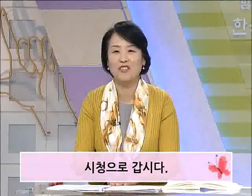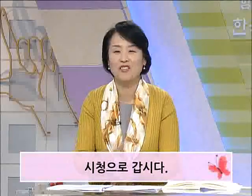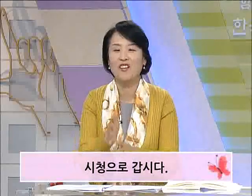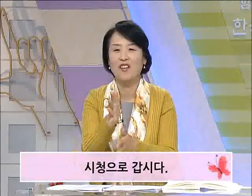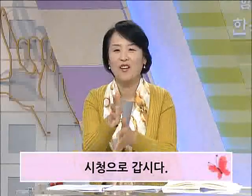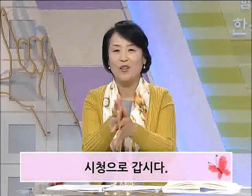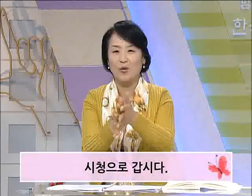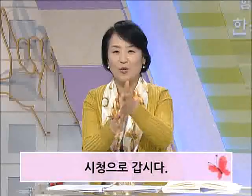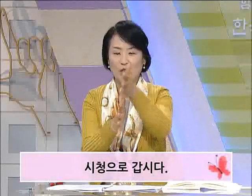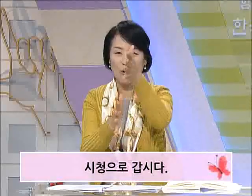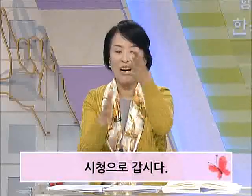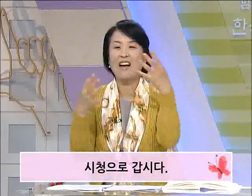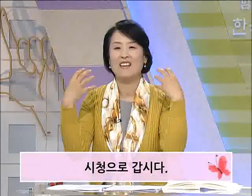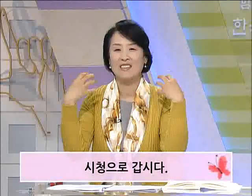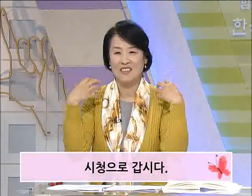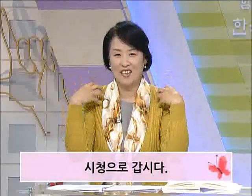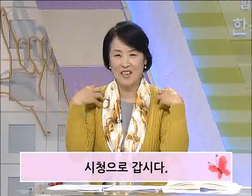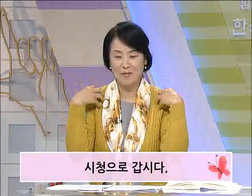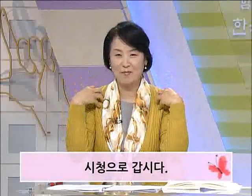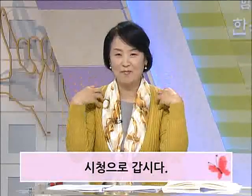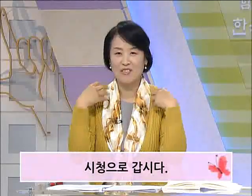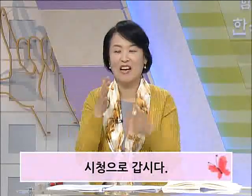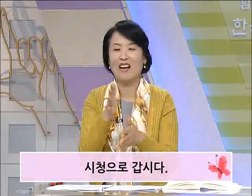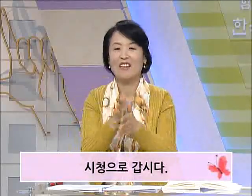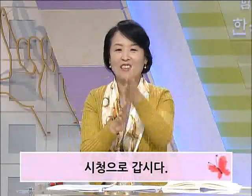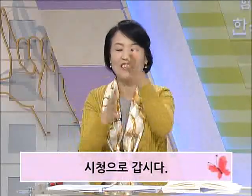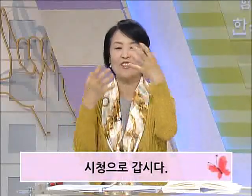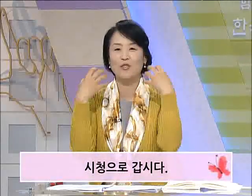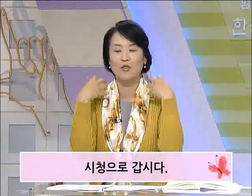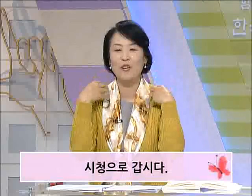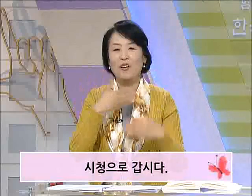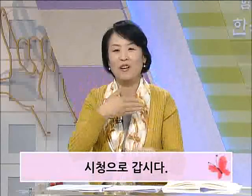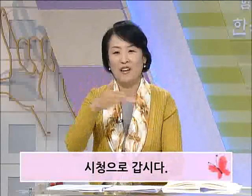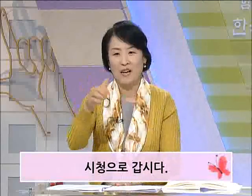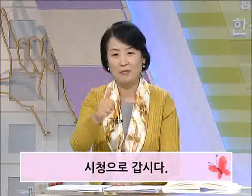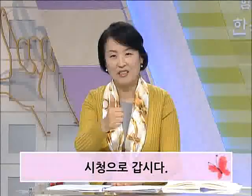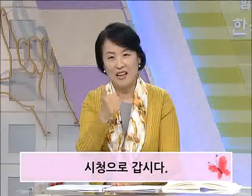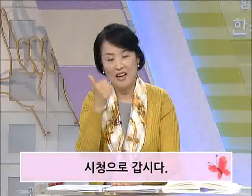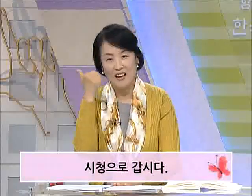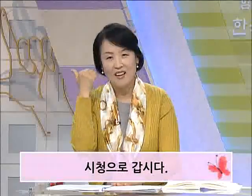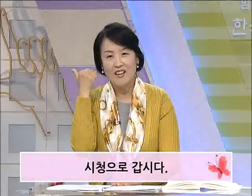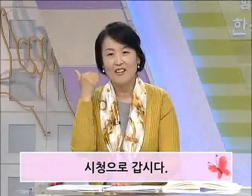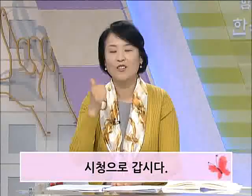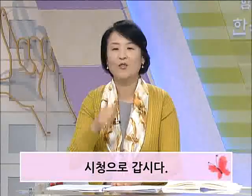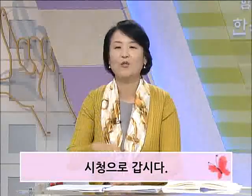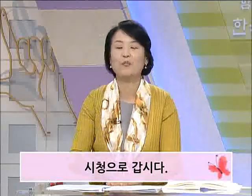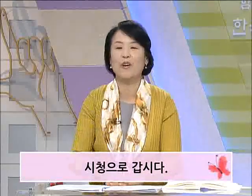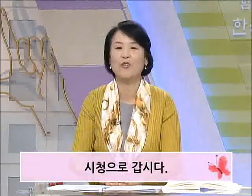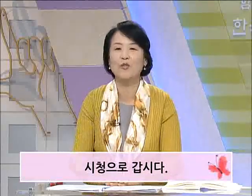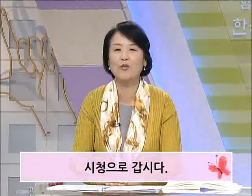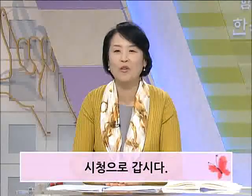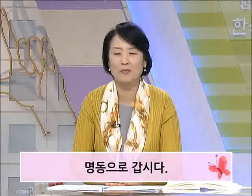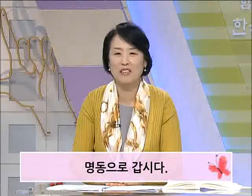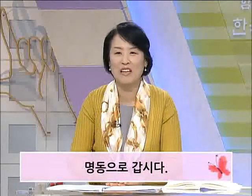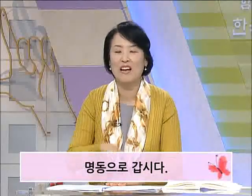배우셨죠? 도시와 책임. 자, 시청으로 갑시다. 그리고 또 명동으로 갑시다.